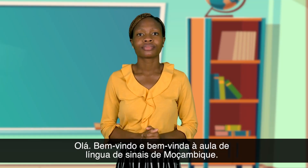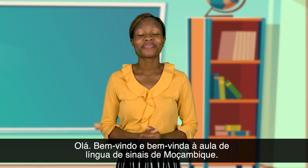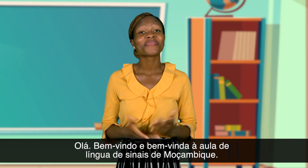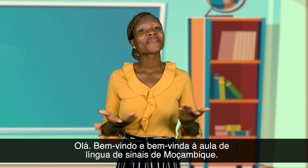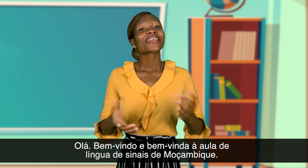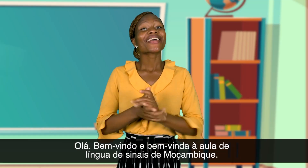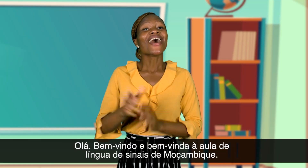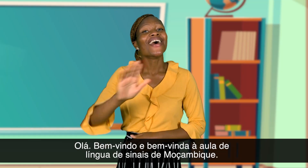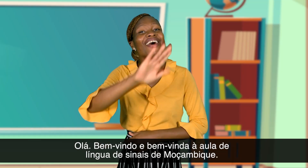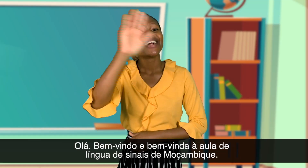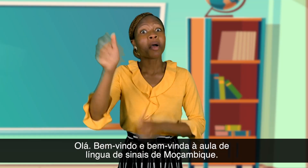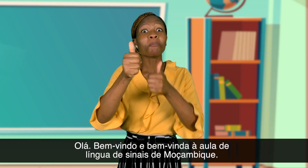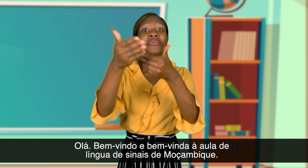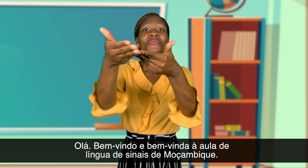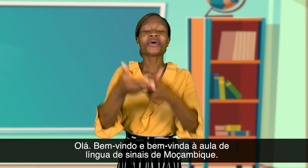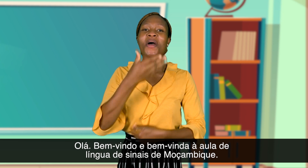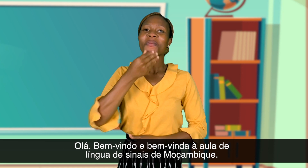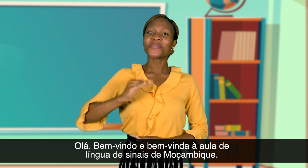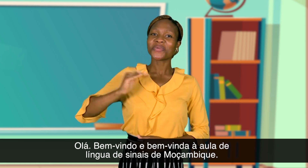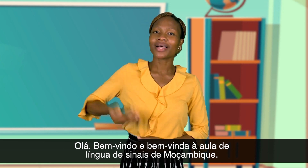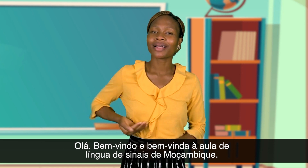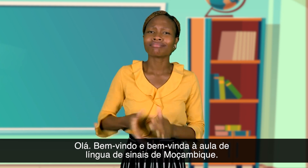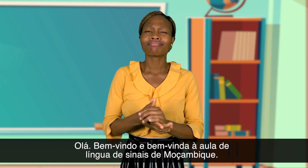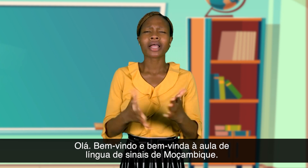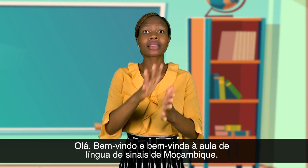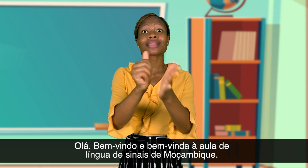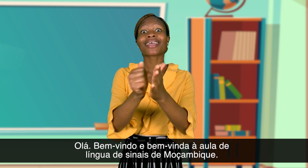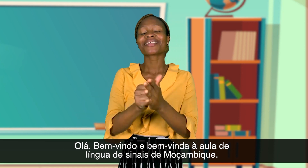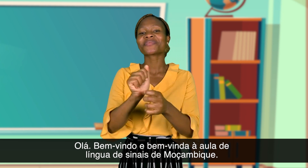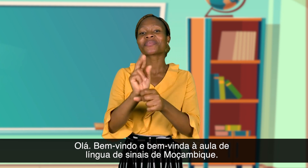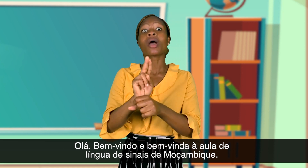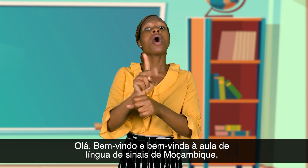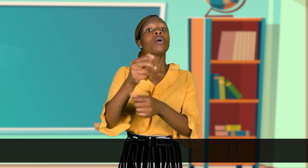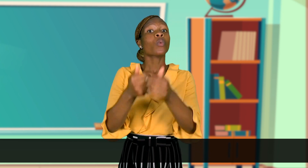Olá! Bem-vindo e bem-vinda à aula de Língua de Sinais de Moçambique.